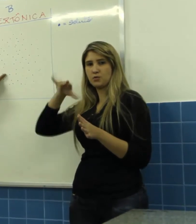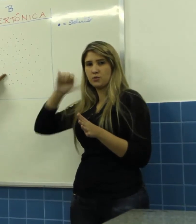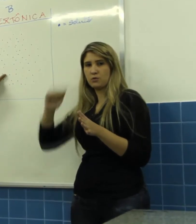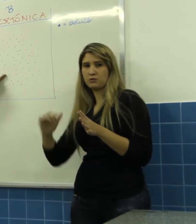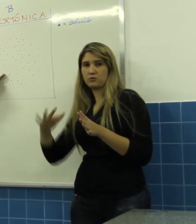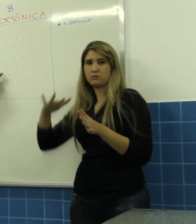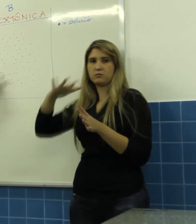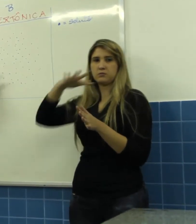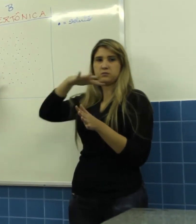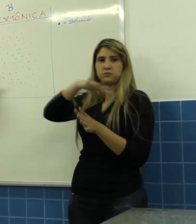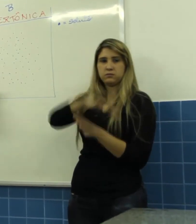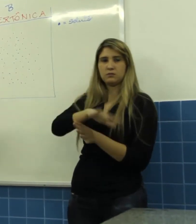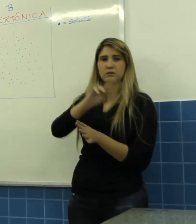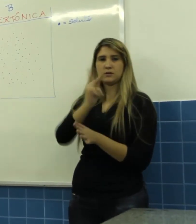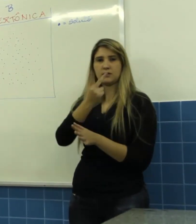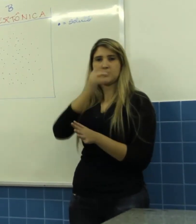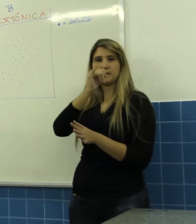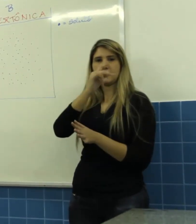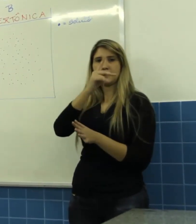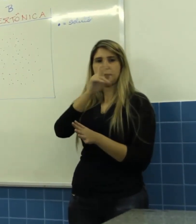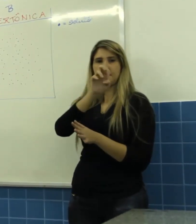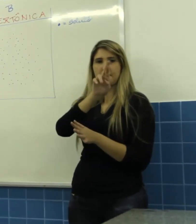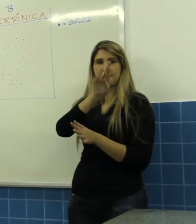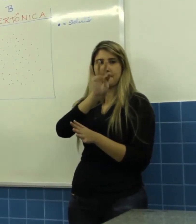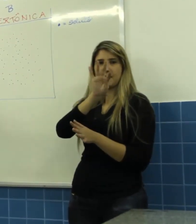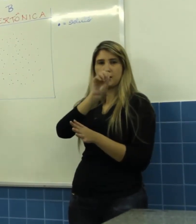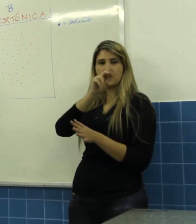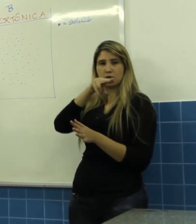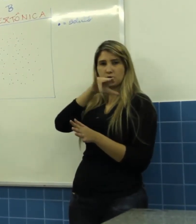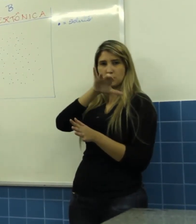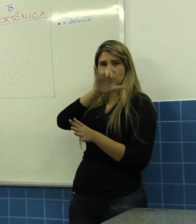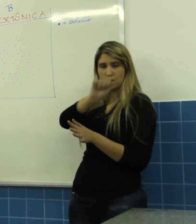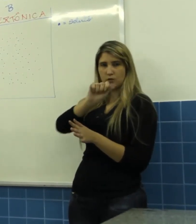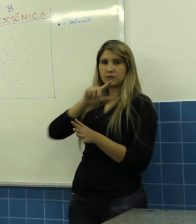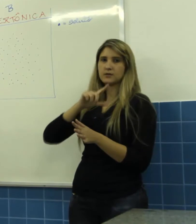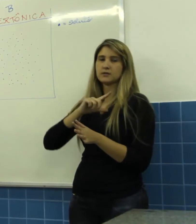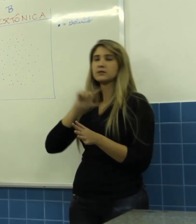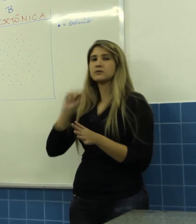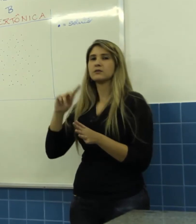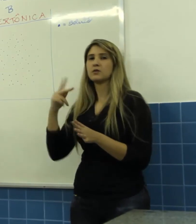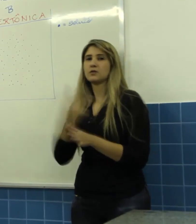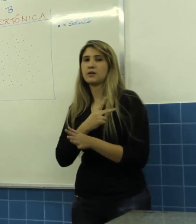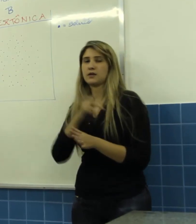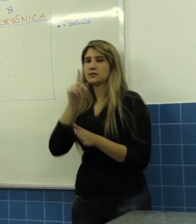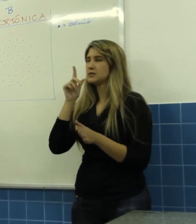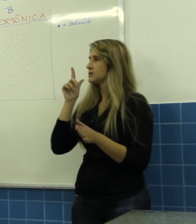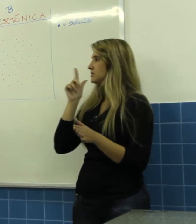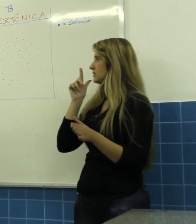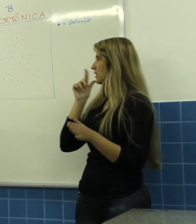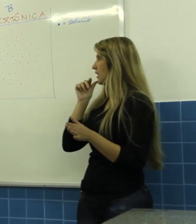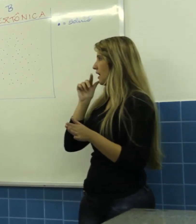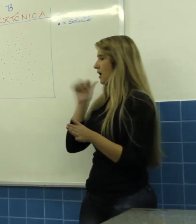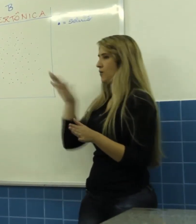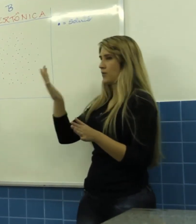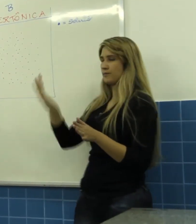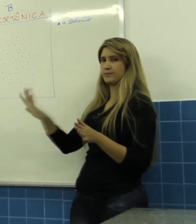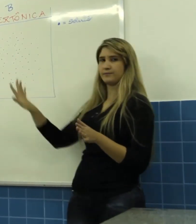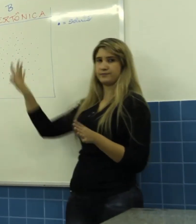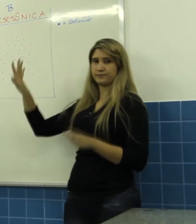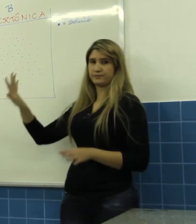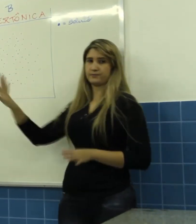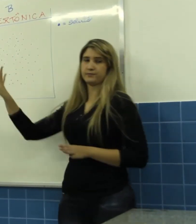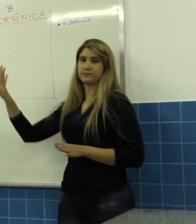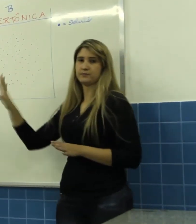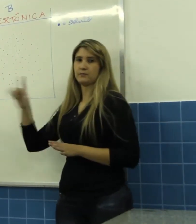hipertônica. Então, as moléculas de água, elas saem